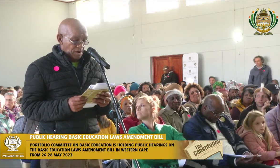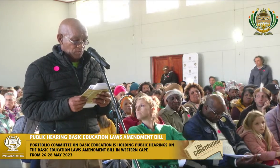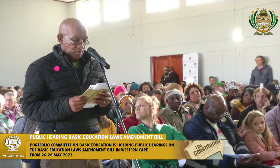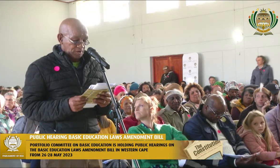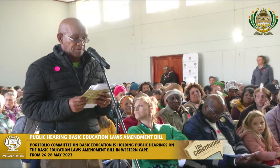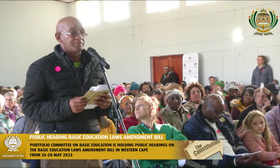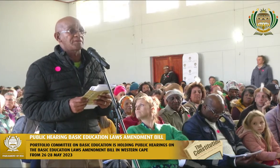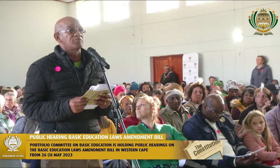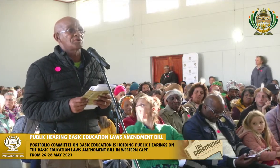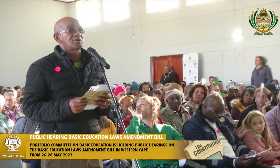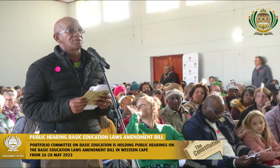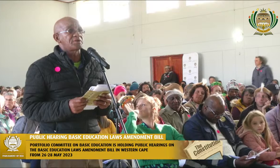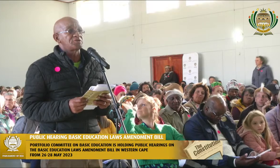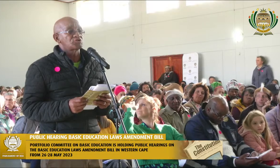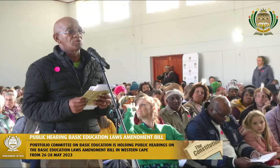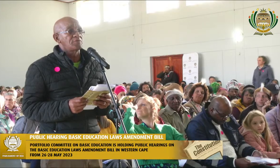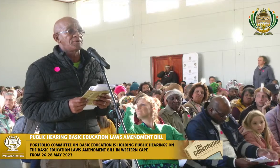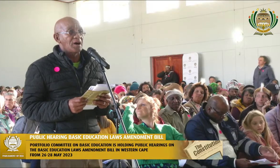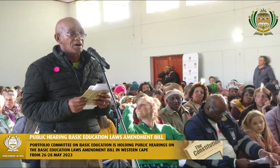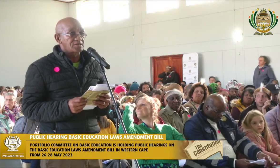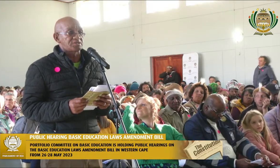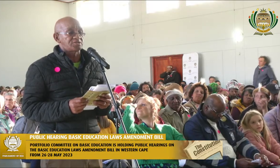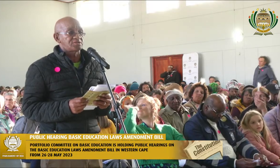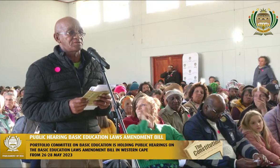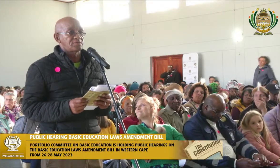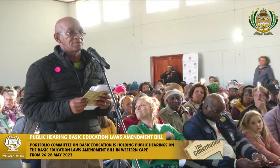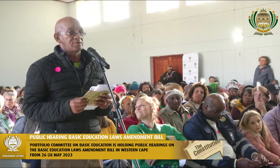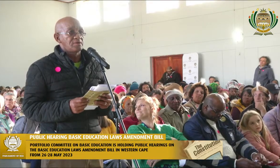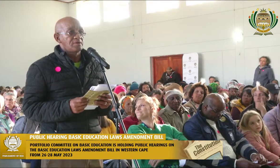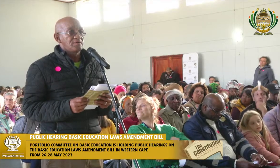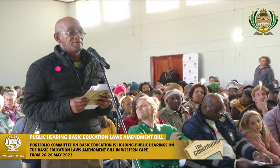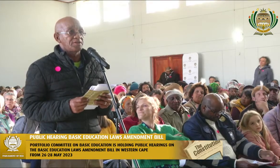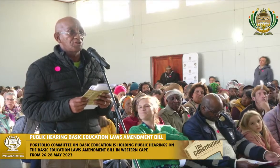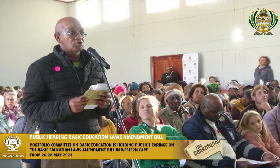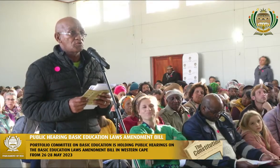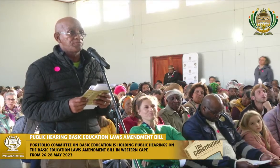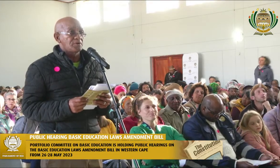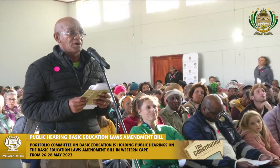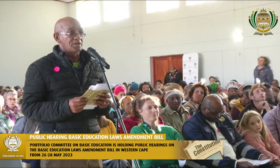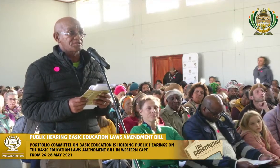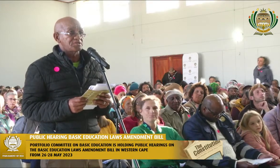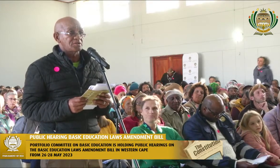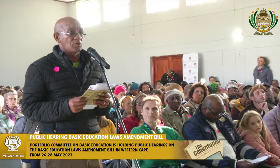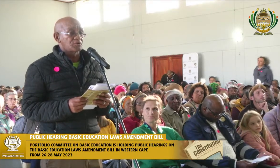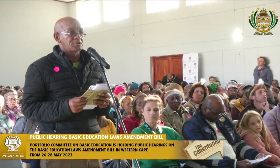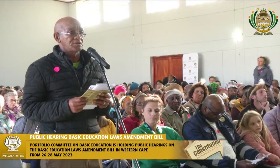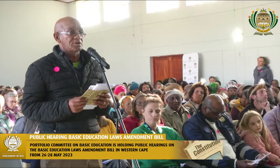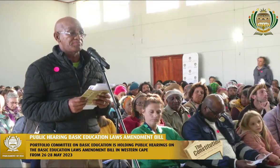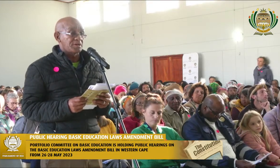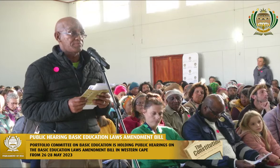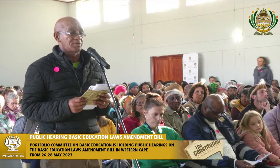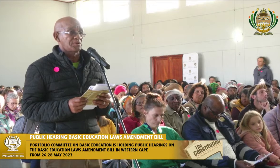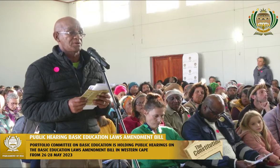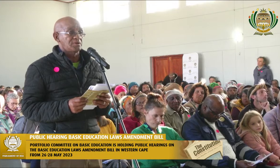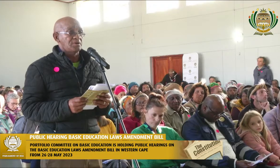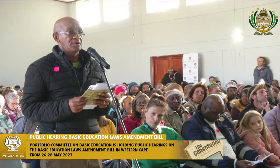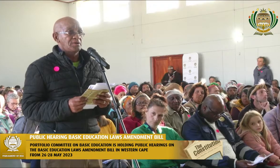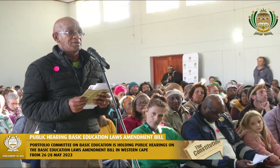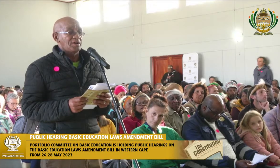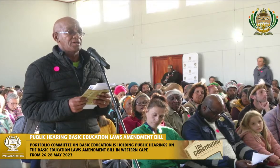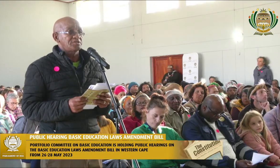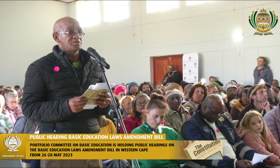Ons vra ook, wat word dan van die skoolverlaters? Want hierdie skoolverlaters, as die ouers nie dit kan bybring